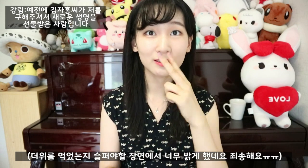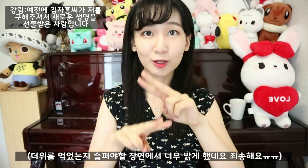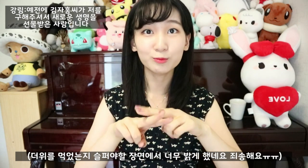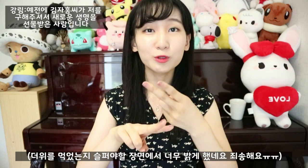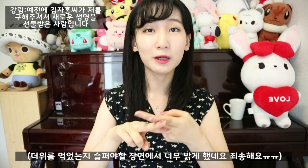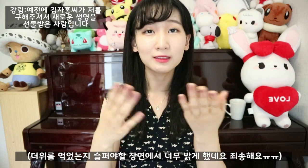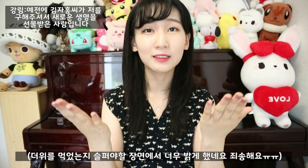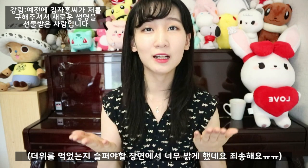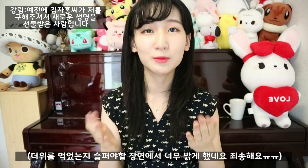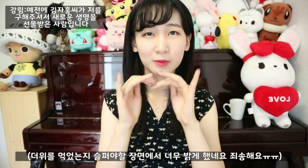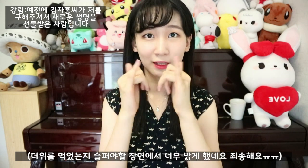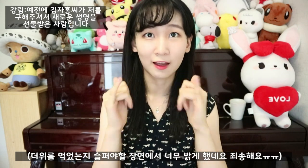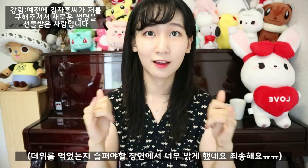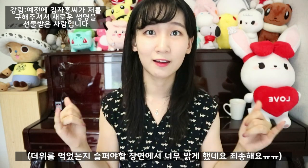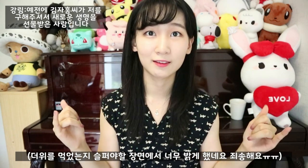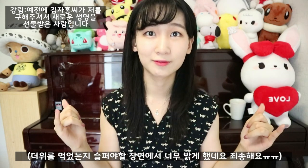생명을 선물 받은 사람입니다.